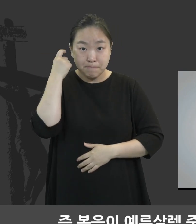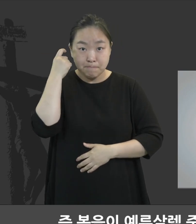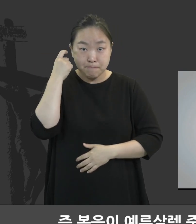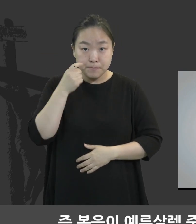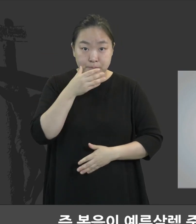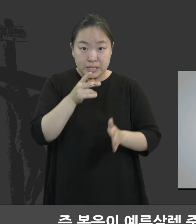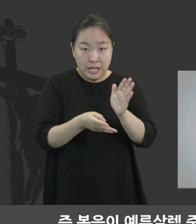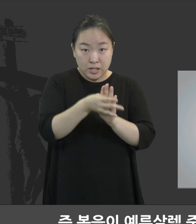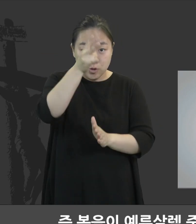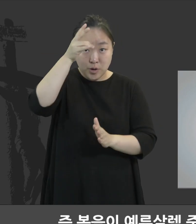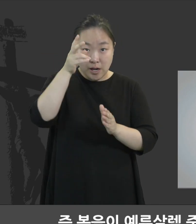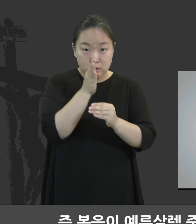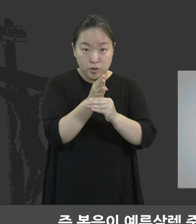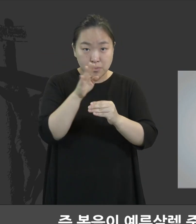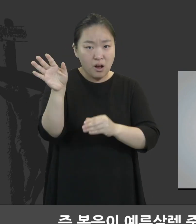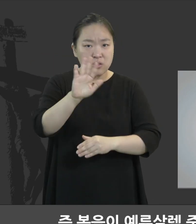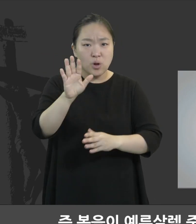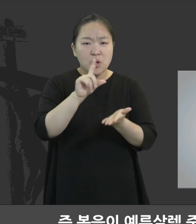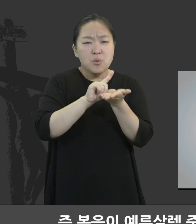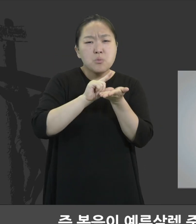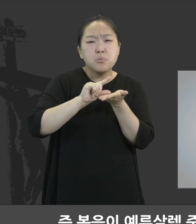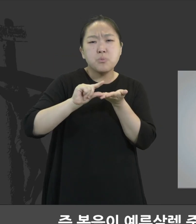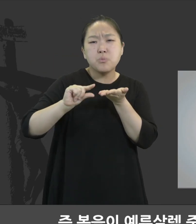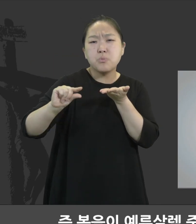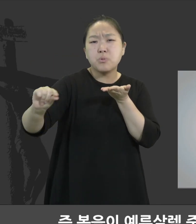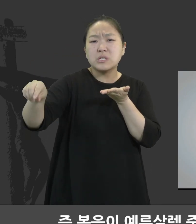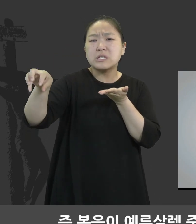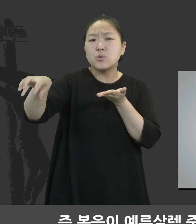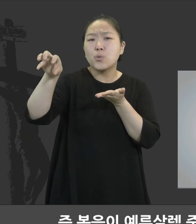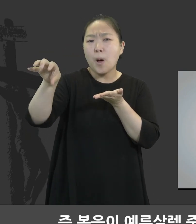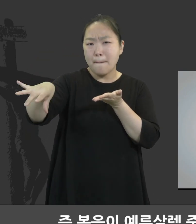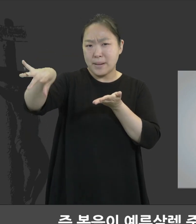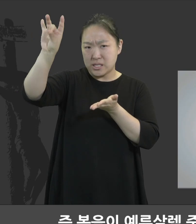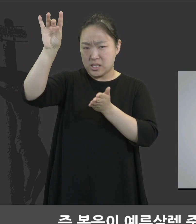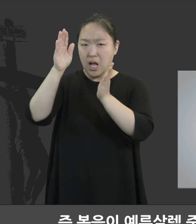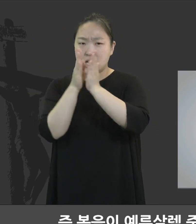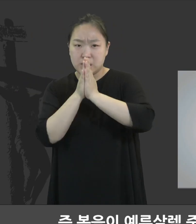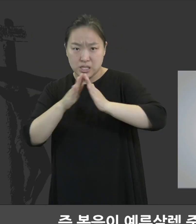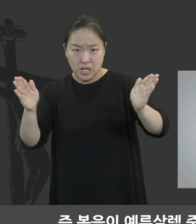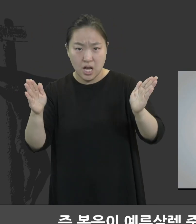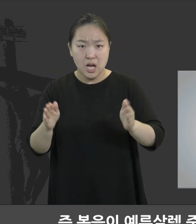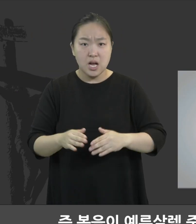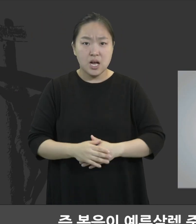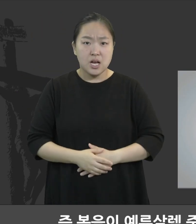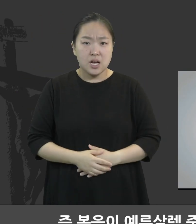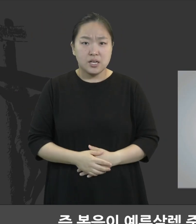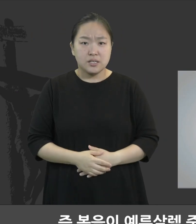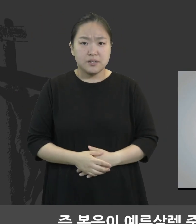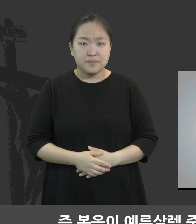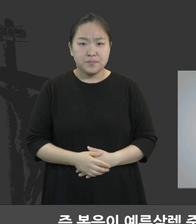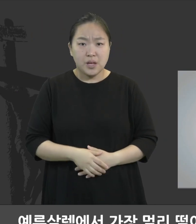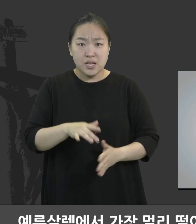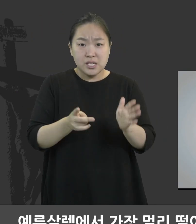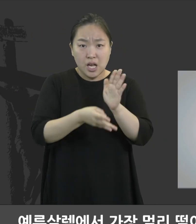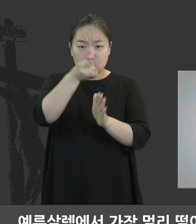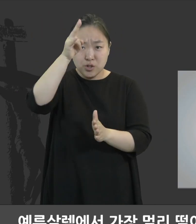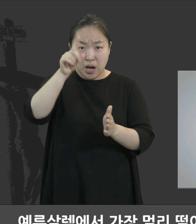즉, 복음이 예루살렘 중심지가 아닌 소외된 변두리 지역에 먼저 전해진